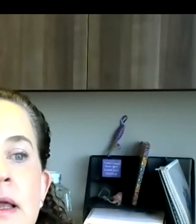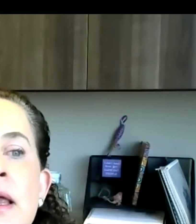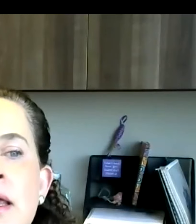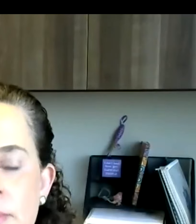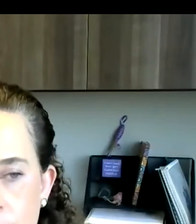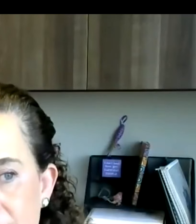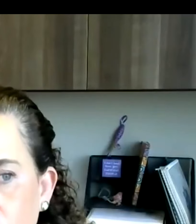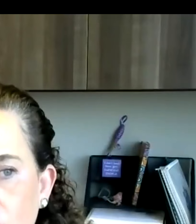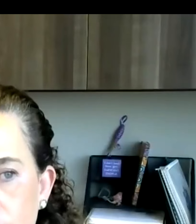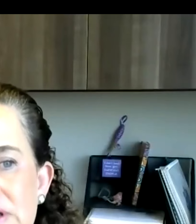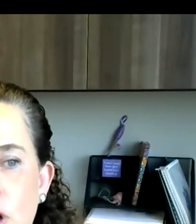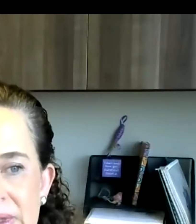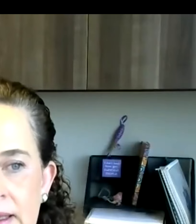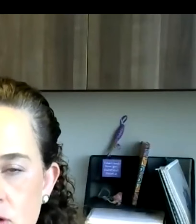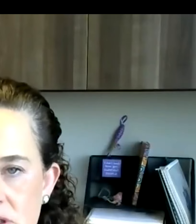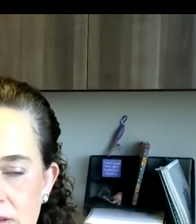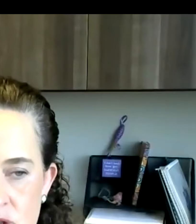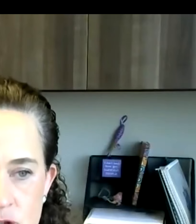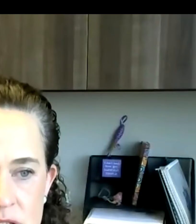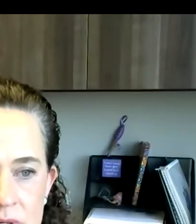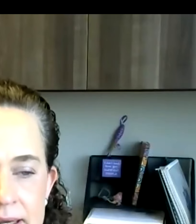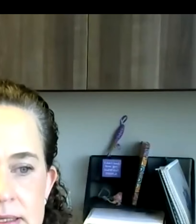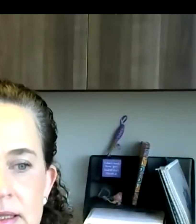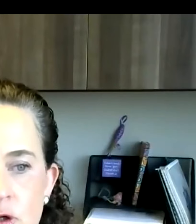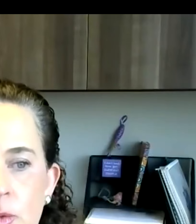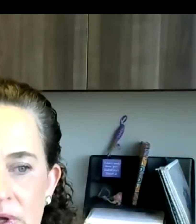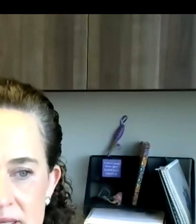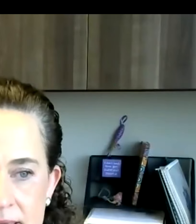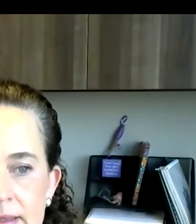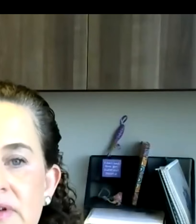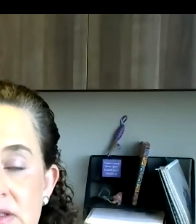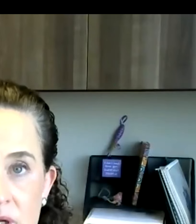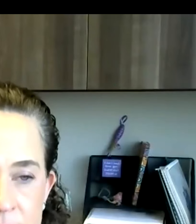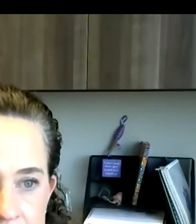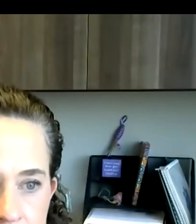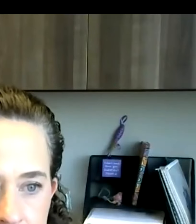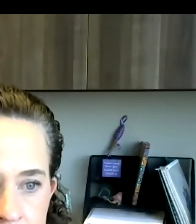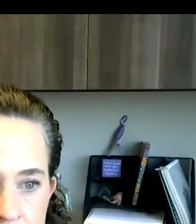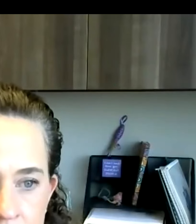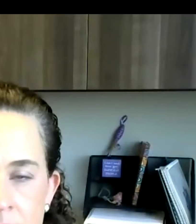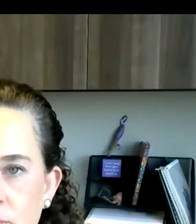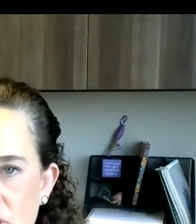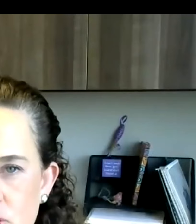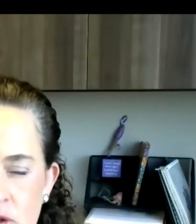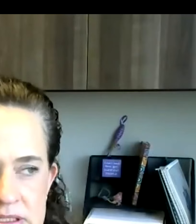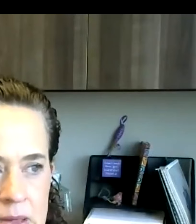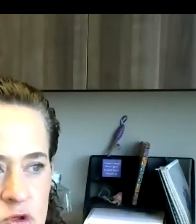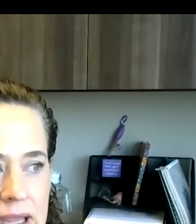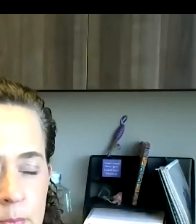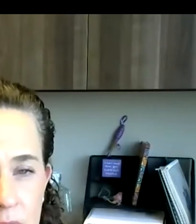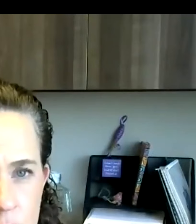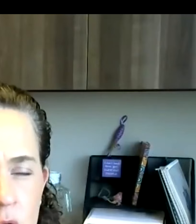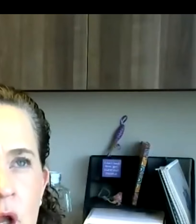es, primero, pues obtener los datos de los titulares, que esto lo puede hacer a través de una página de internet. Por eso